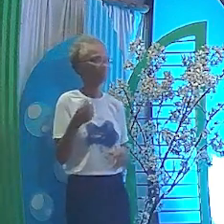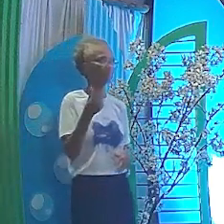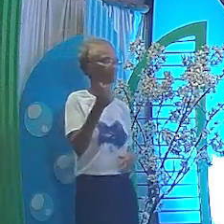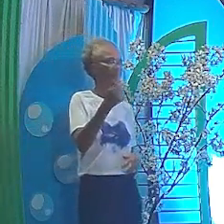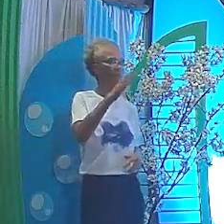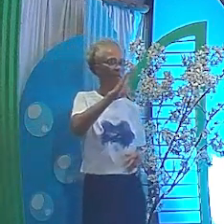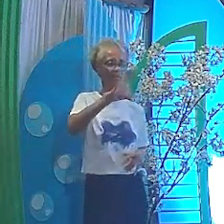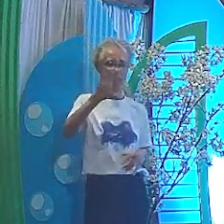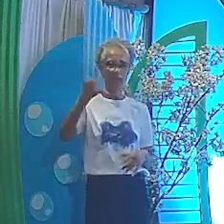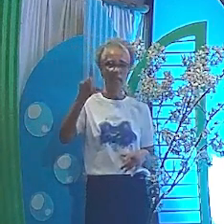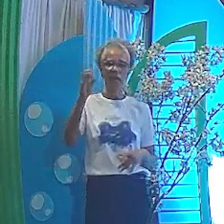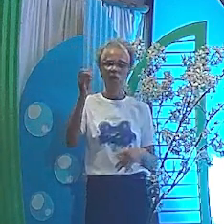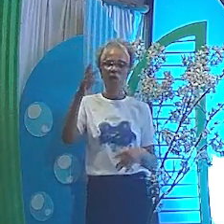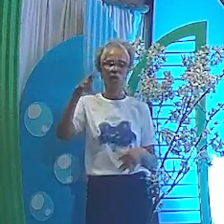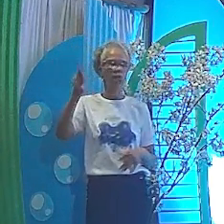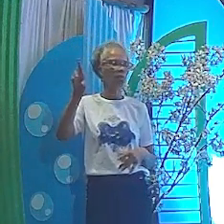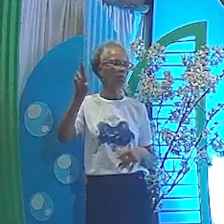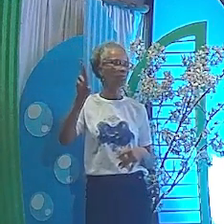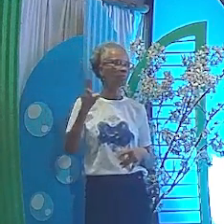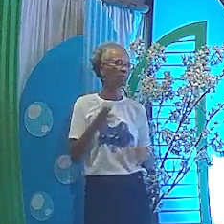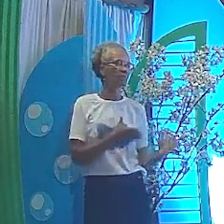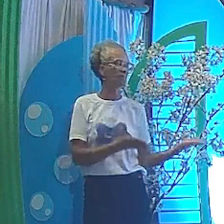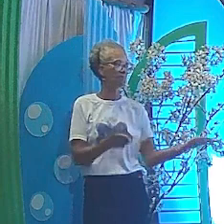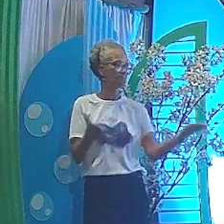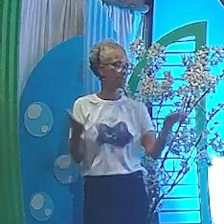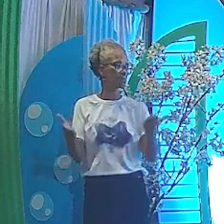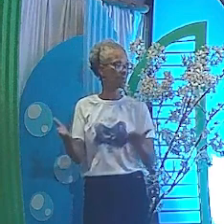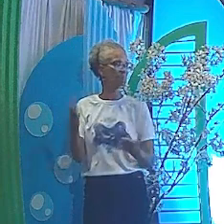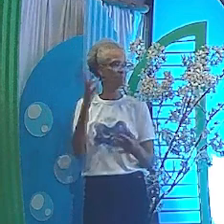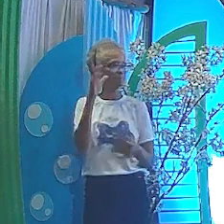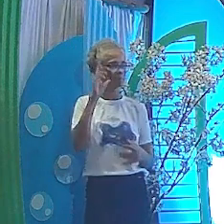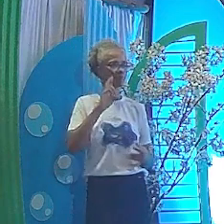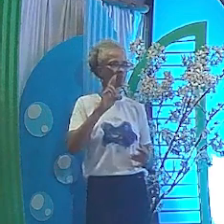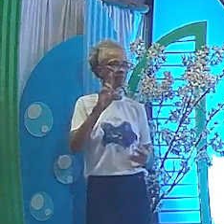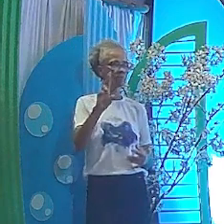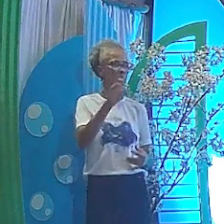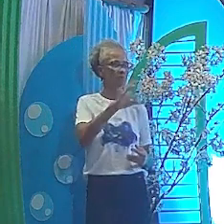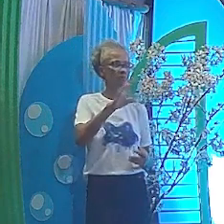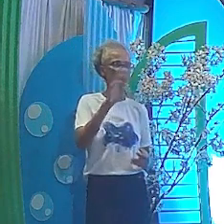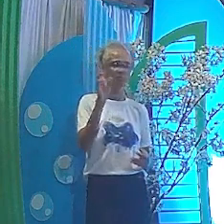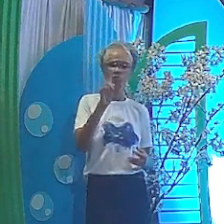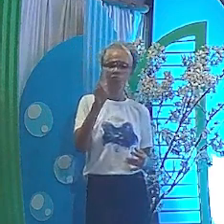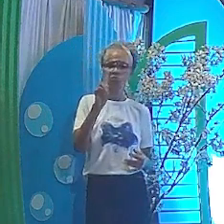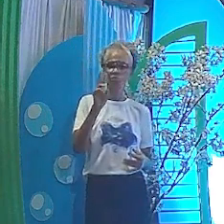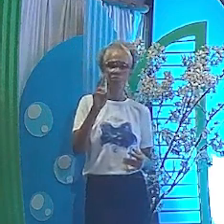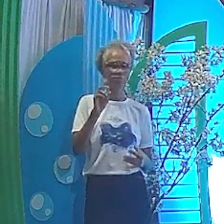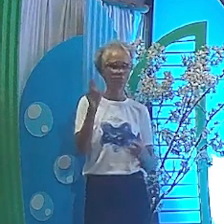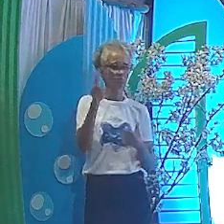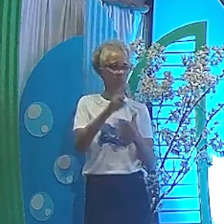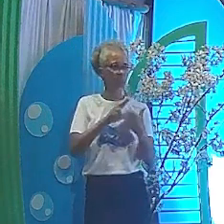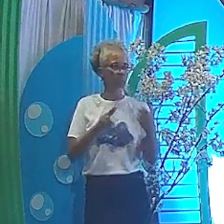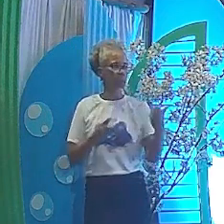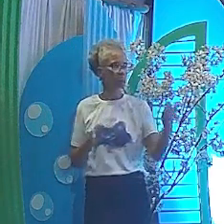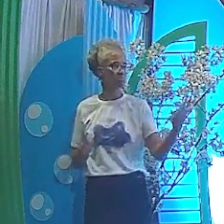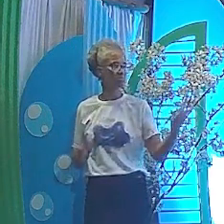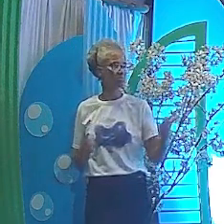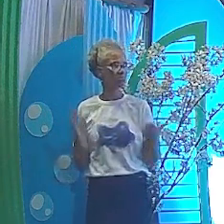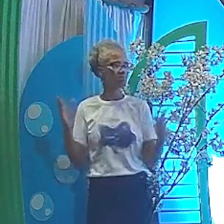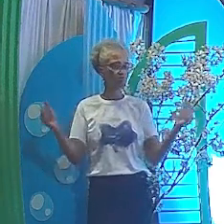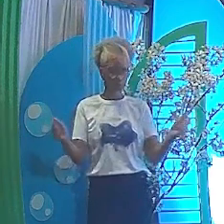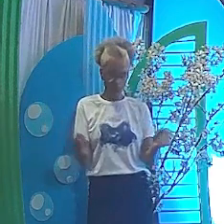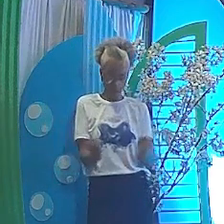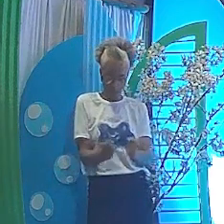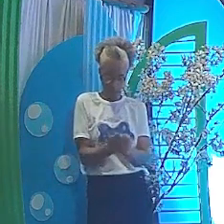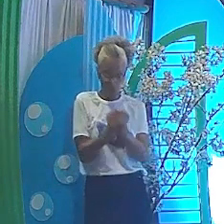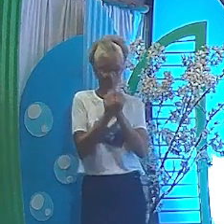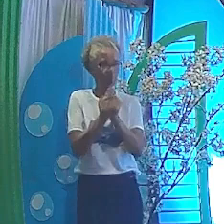programação jovem do Multiverso. O espaço que eu sou responsável pela curadoria chama-se Rede de Livros. É um espaço que conecta agentes,